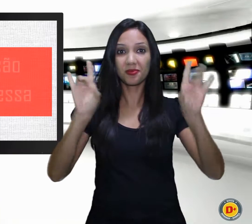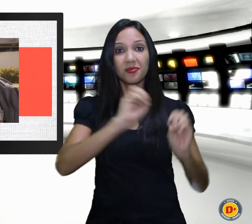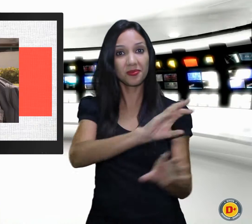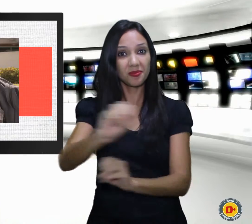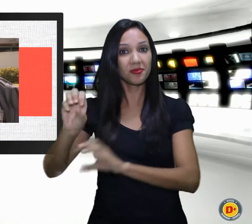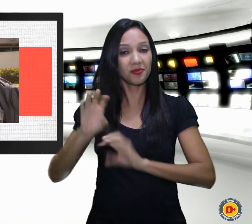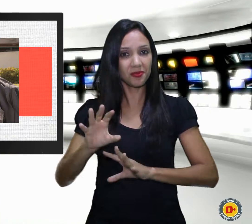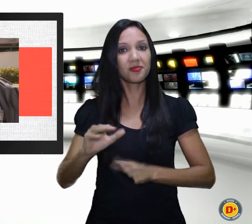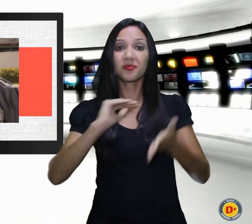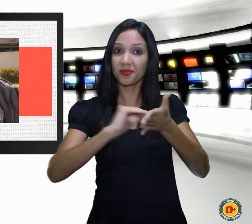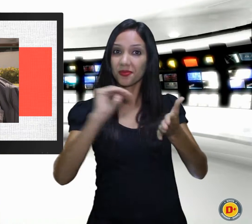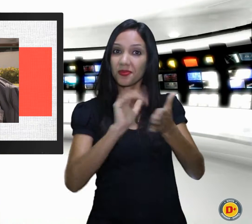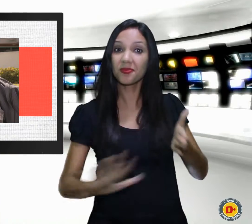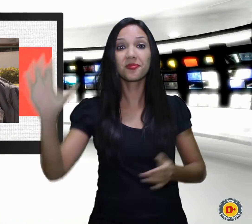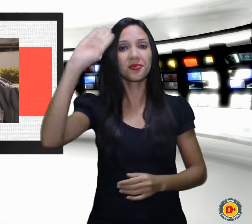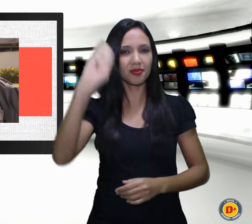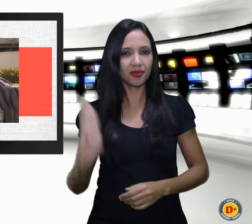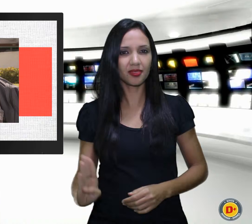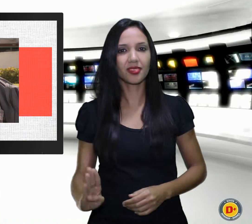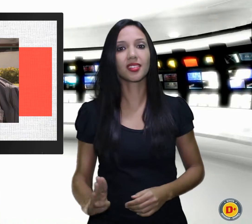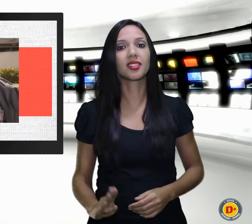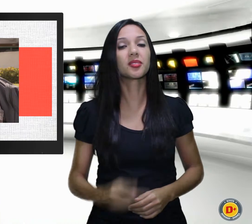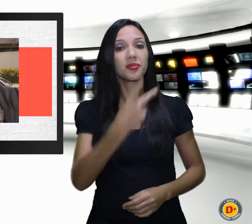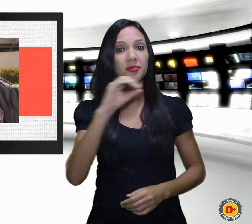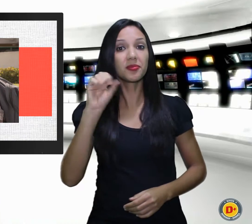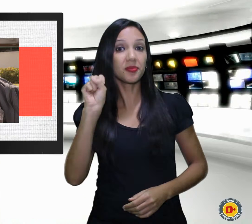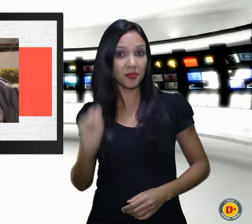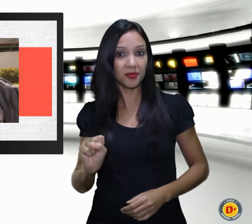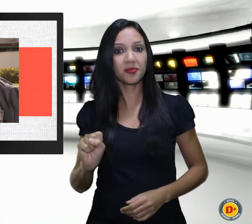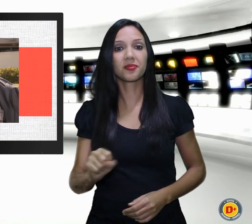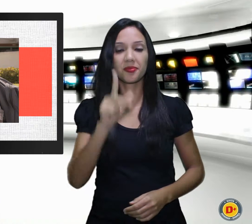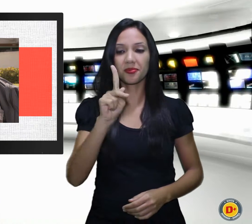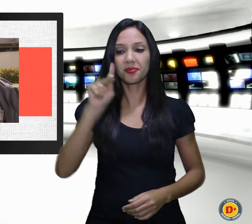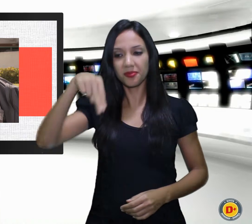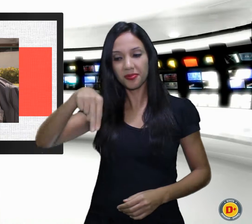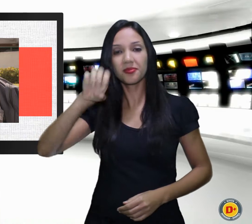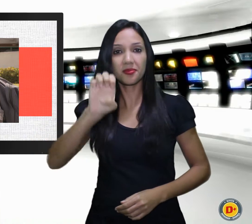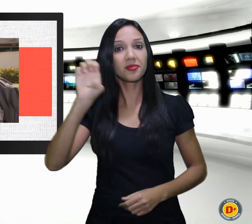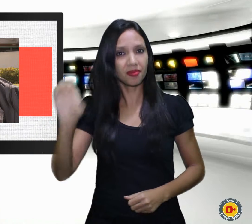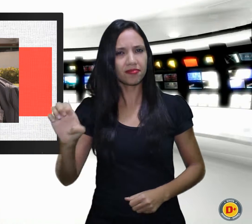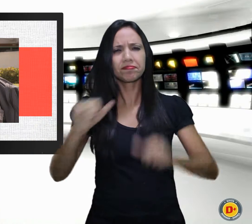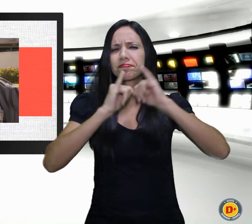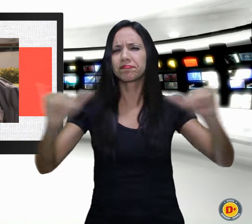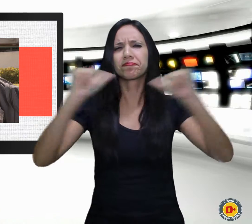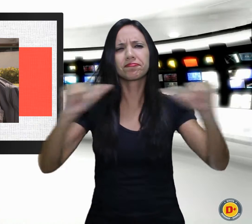Em 2008, a Política Nacional de Educação Especial, PNE, foi divulgada na perspectiva da educação